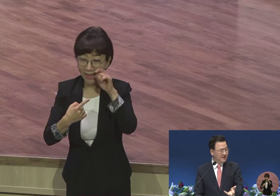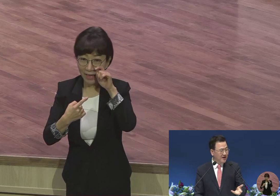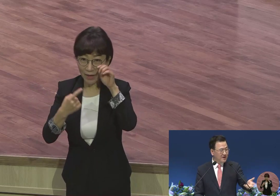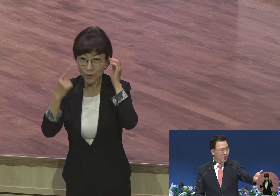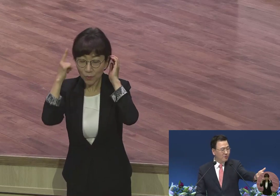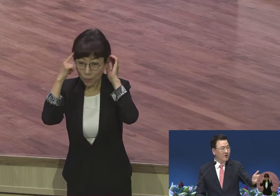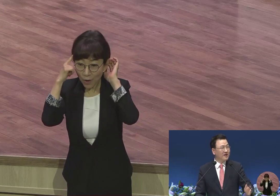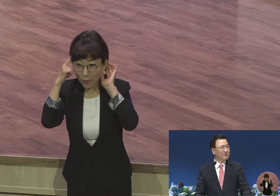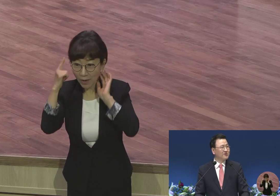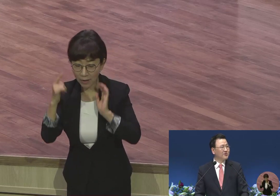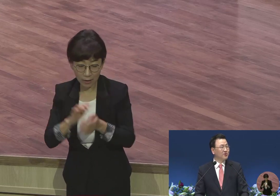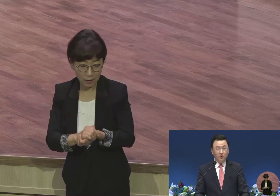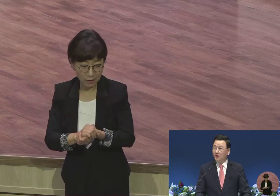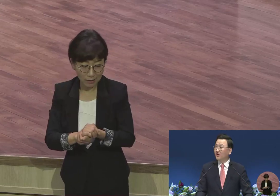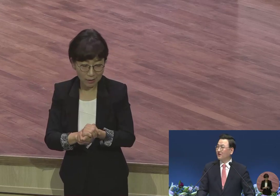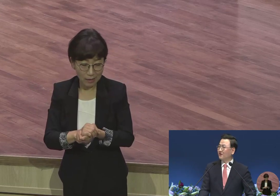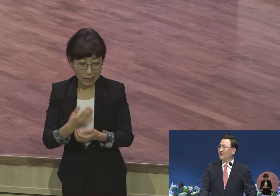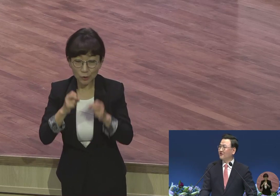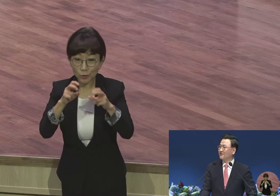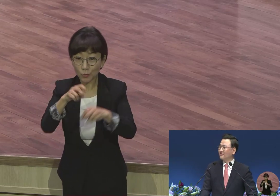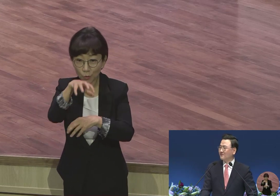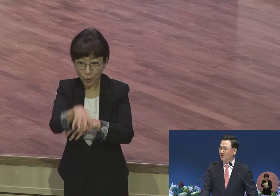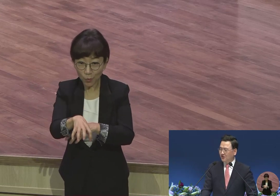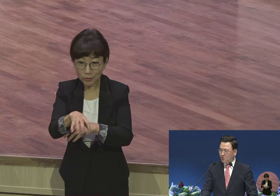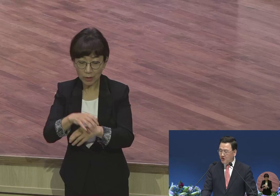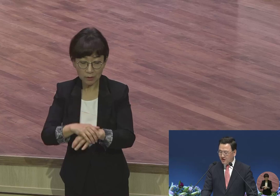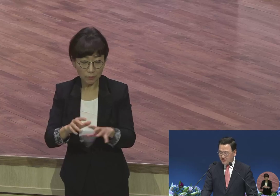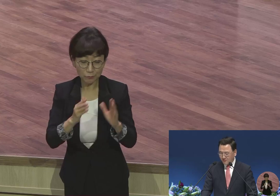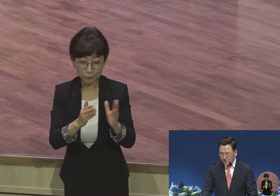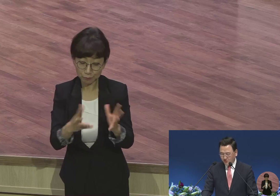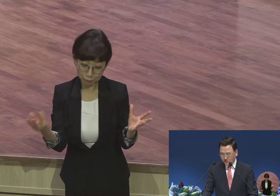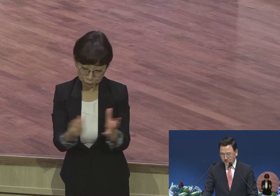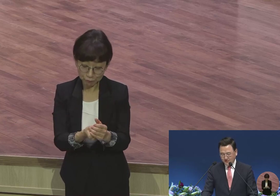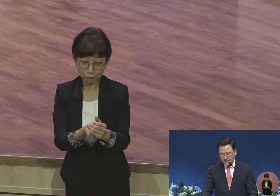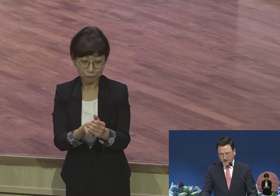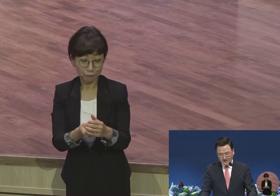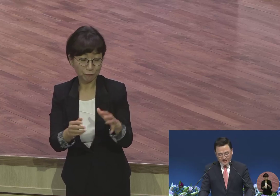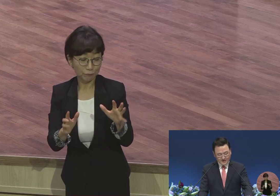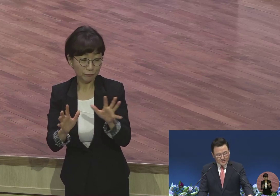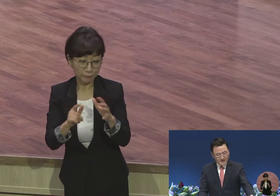남아서 다행이지 성도가 남았으면 어떻게 되겠냐, 이런 위안을 삼고